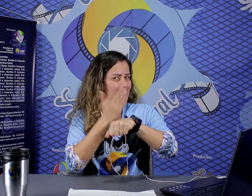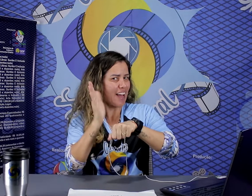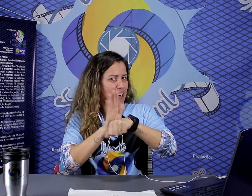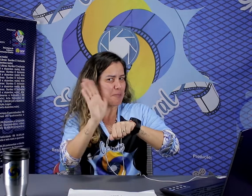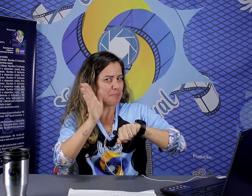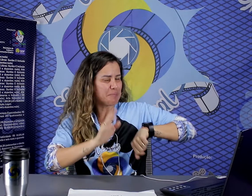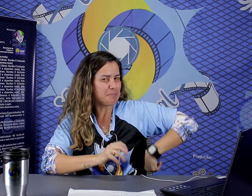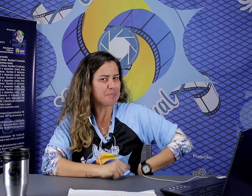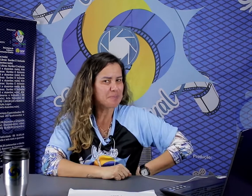Treinaram?